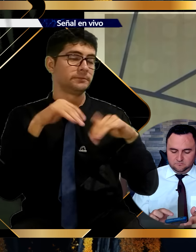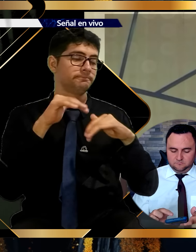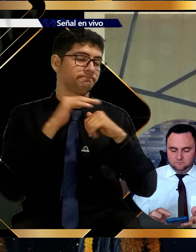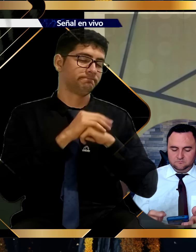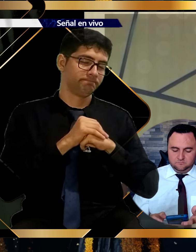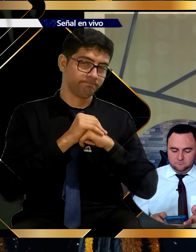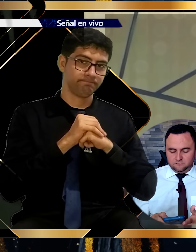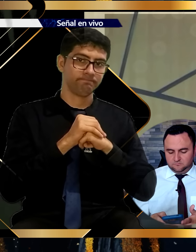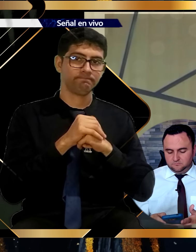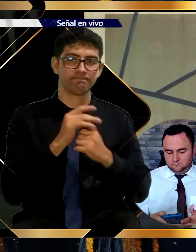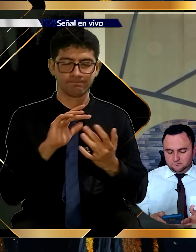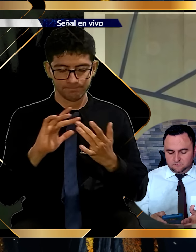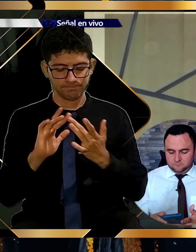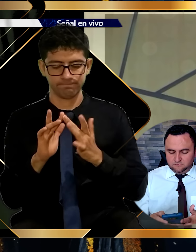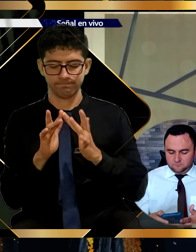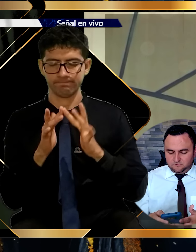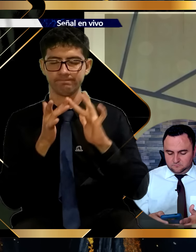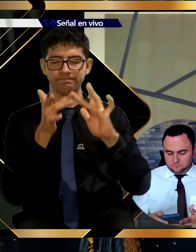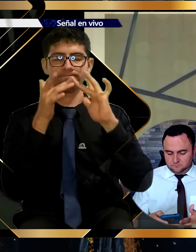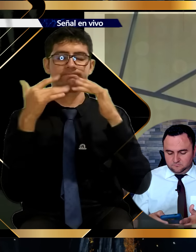Hay al momento quien lo detiene.